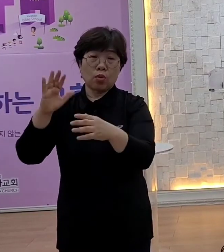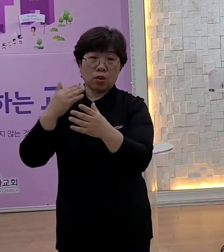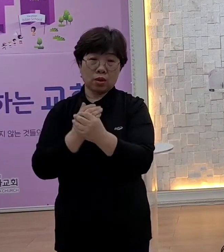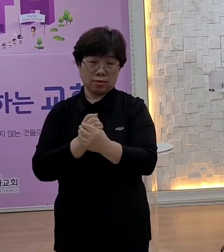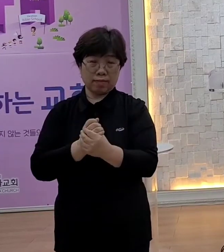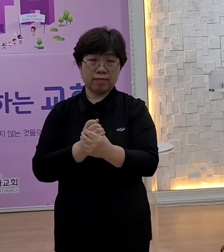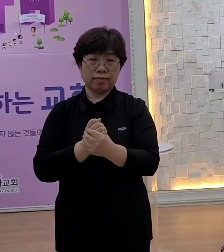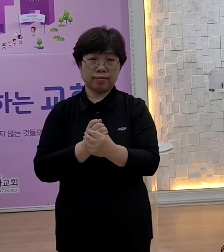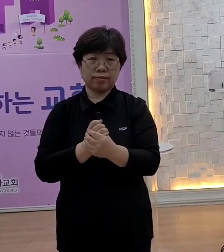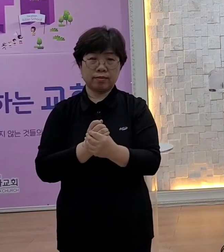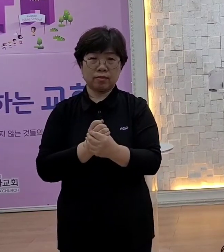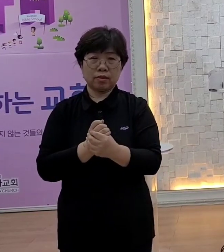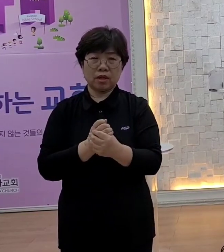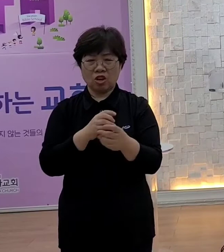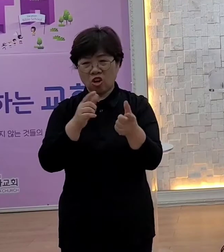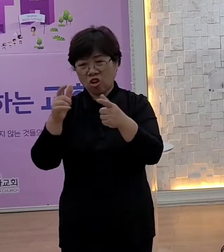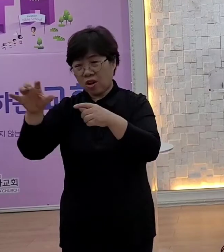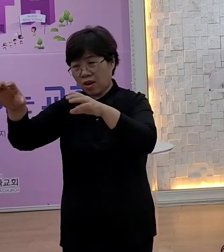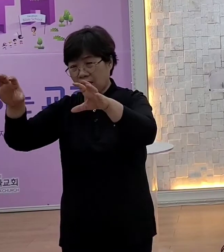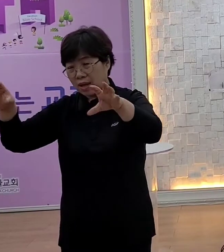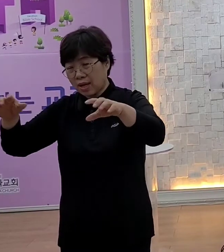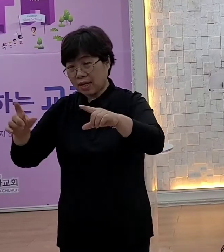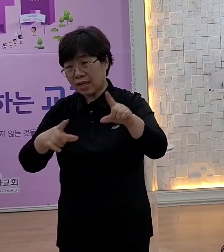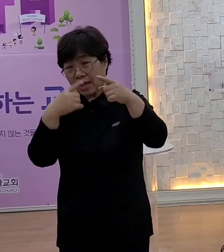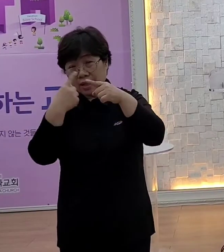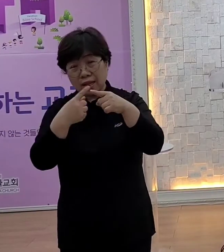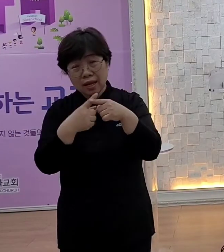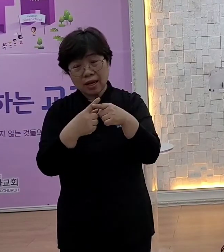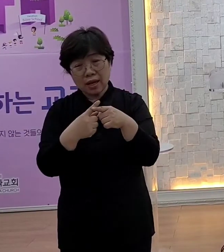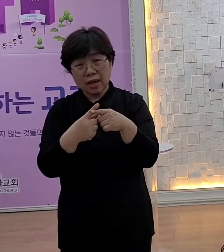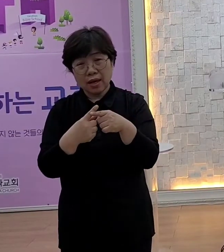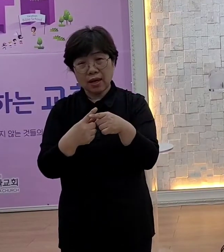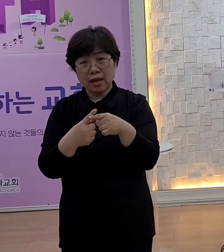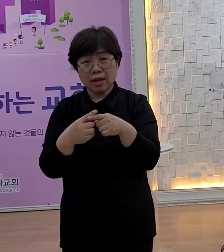땅에 왔는데 또 이런 작은 교회에 또 우리를 모아주셨어요.